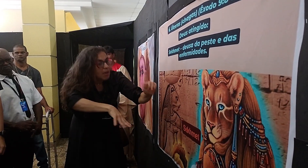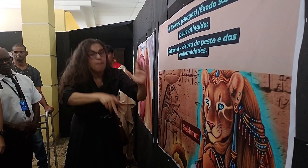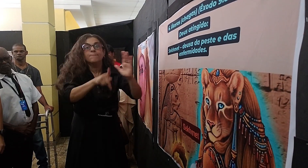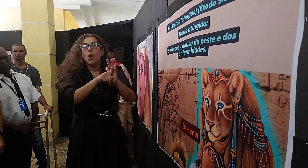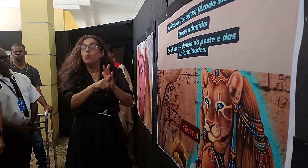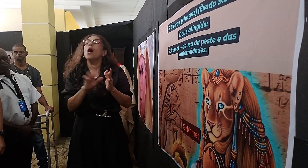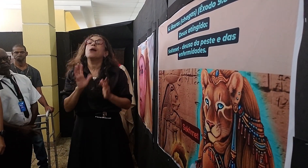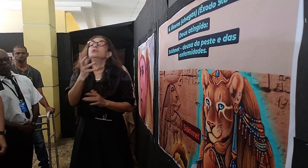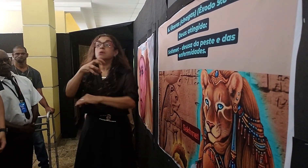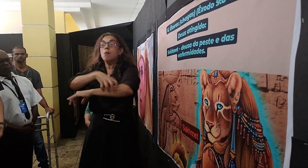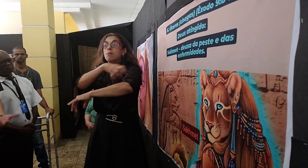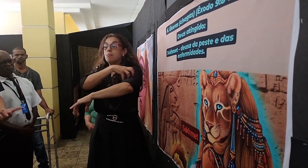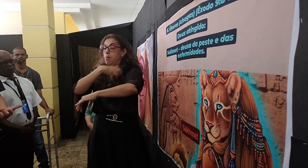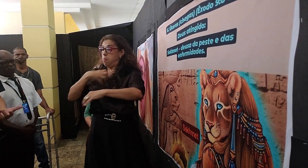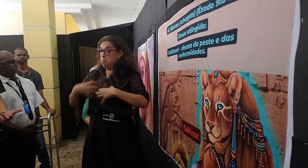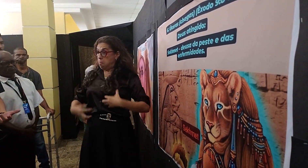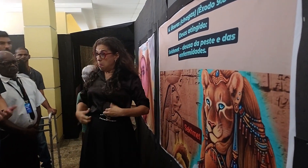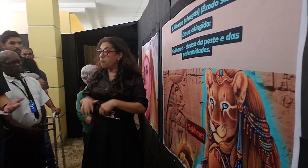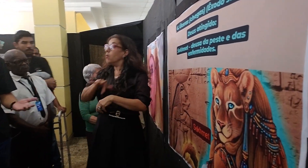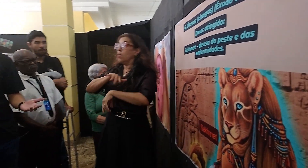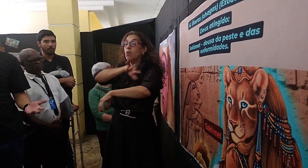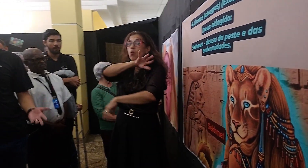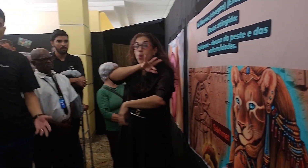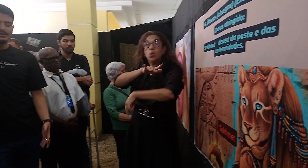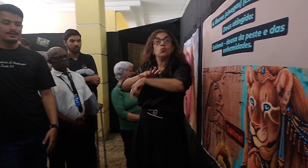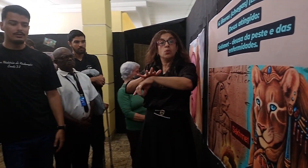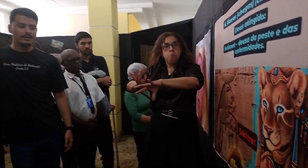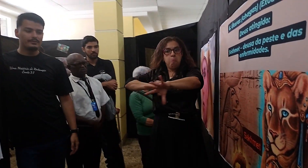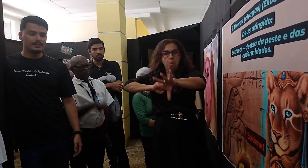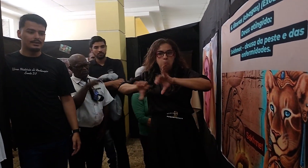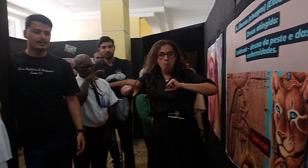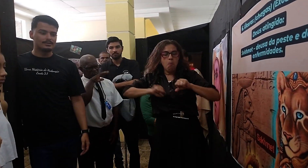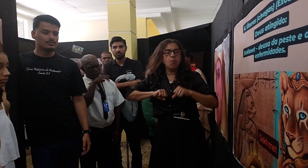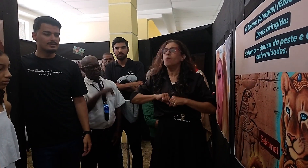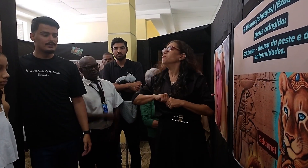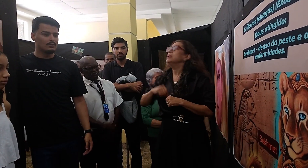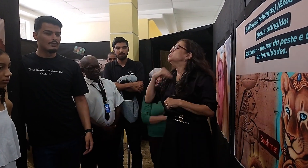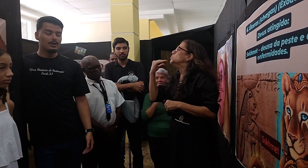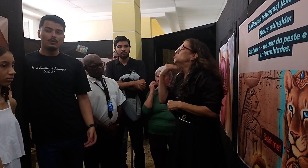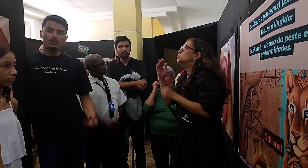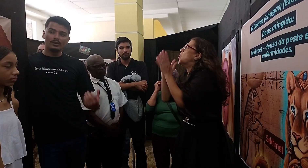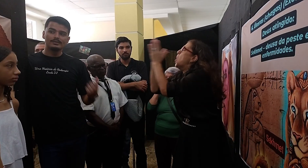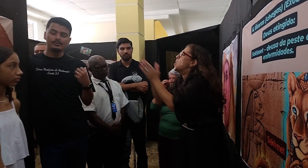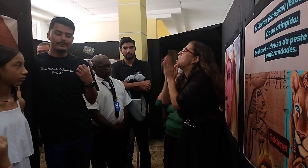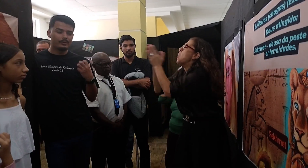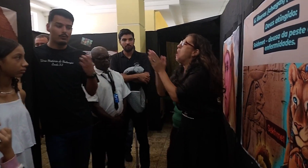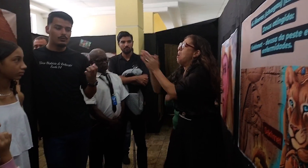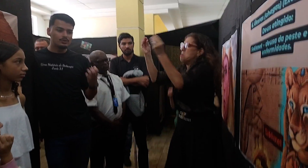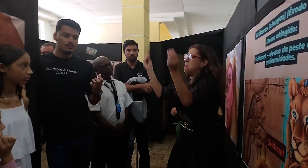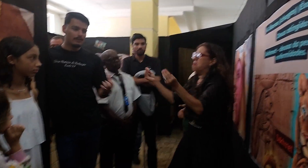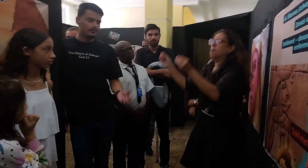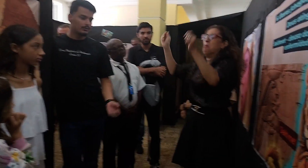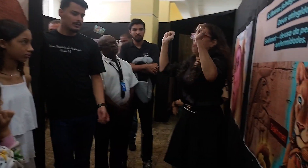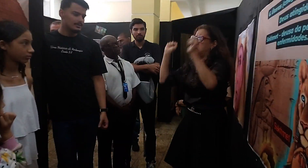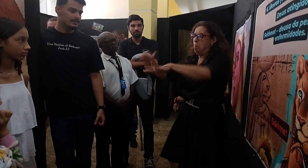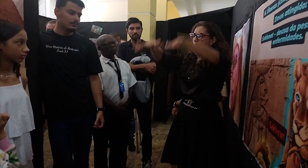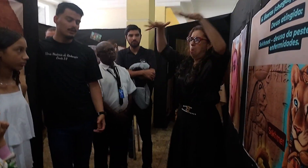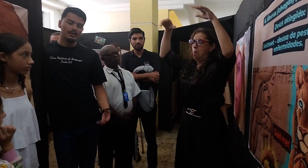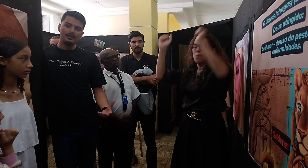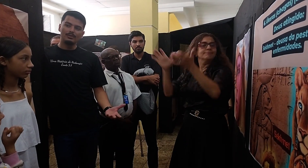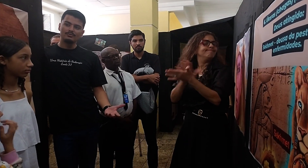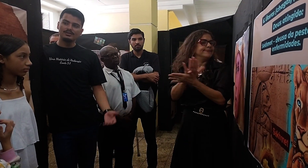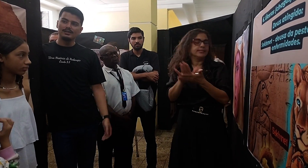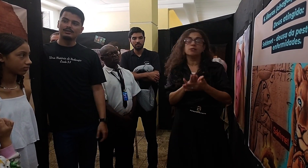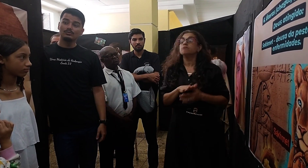com feridas e úlceras, porém os deuses deles não conseguiram reverter a situação. O coração de Faraó continuava